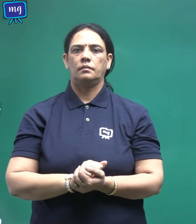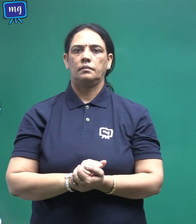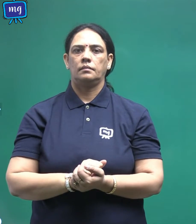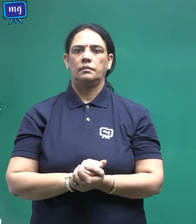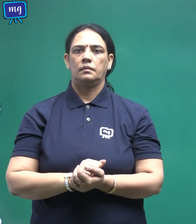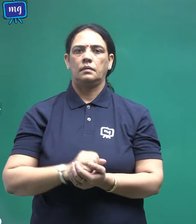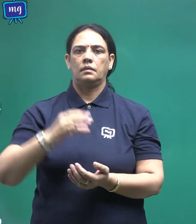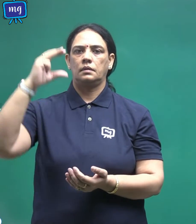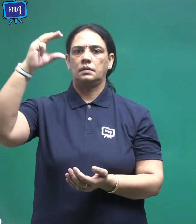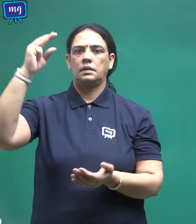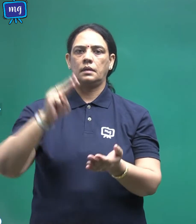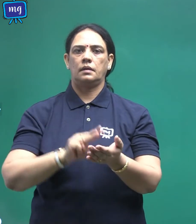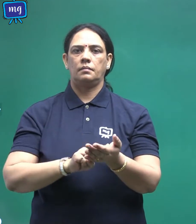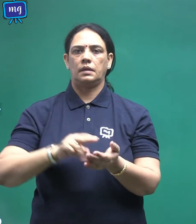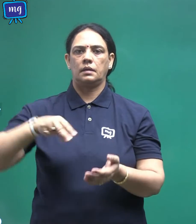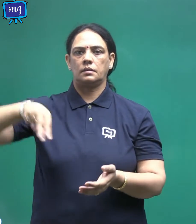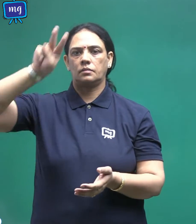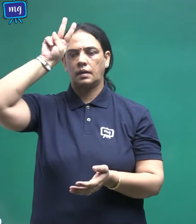सेमी स्क्वायर।